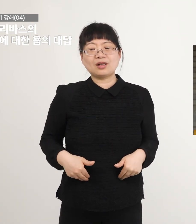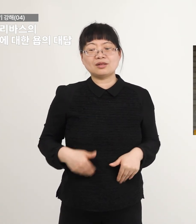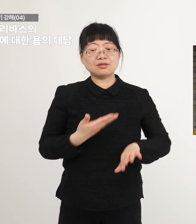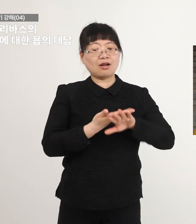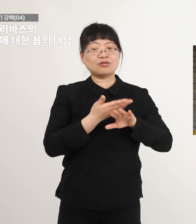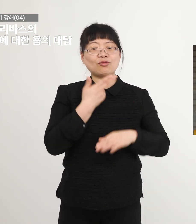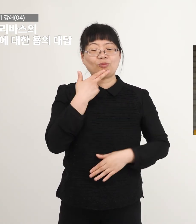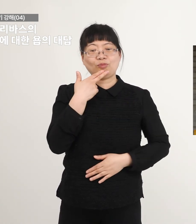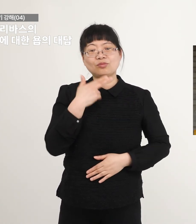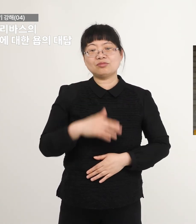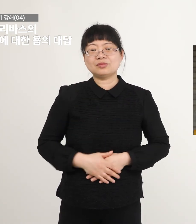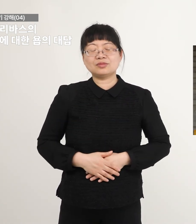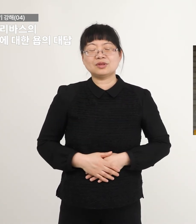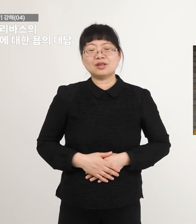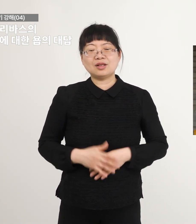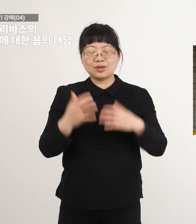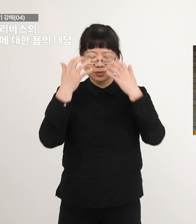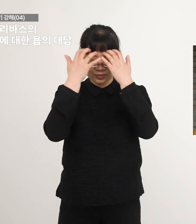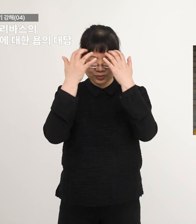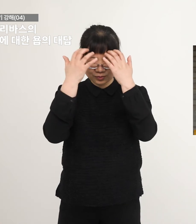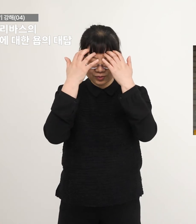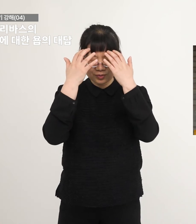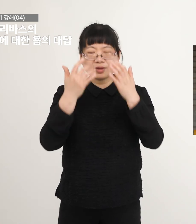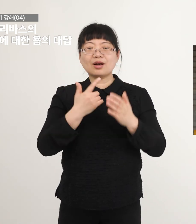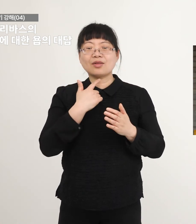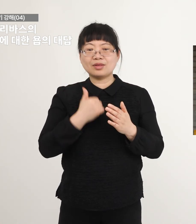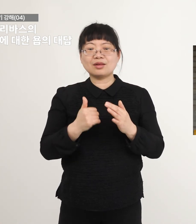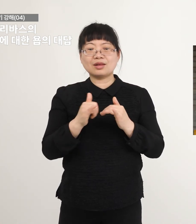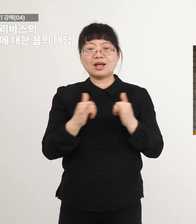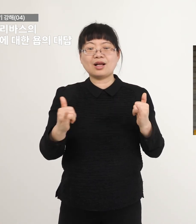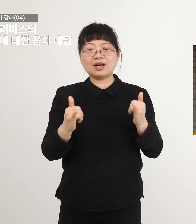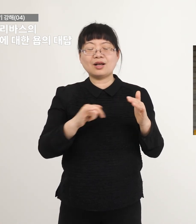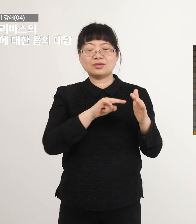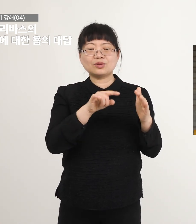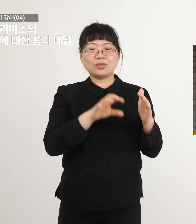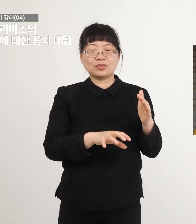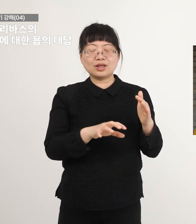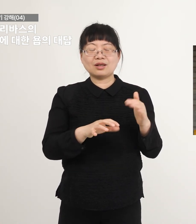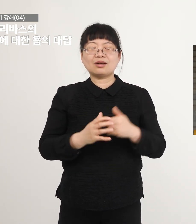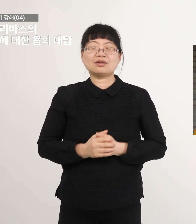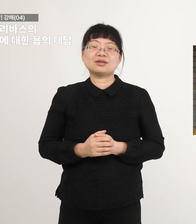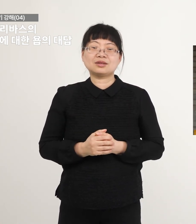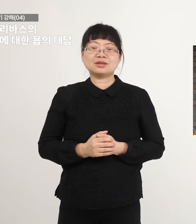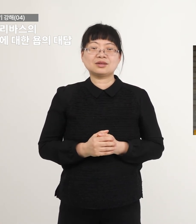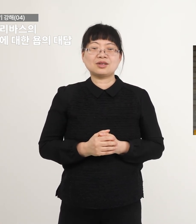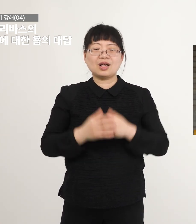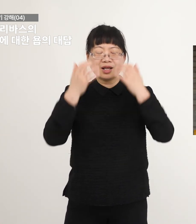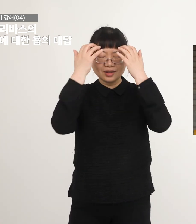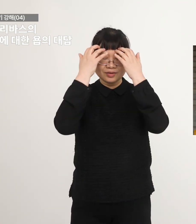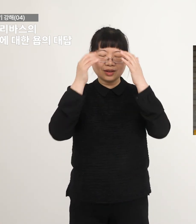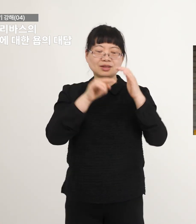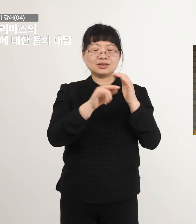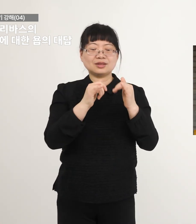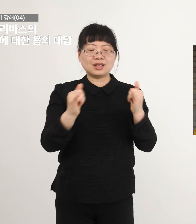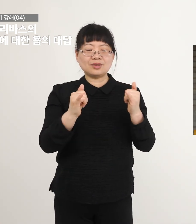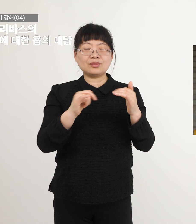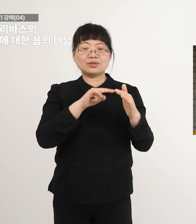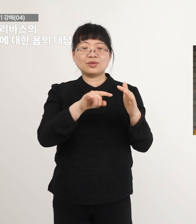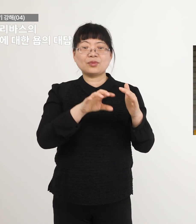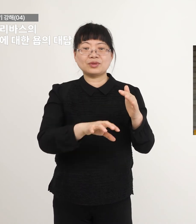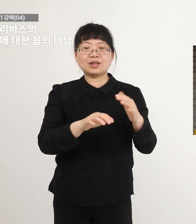없어요. 고통받은 그 사람 속으로, 환난의 그 사람 속으로